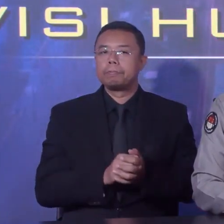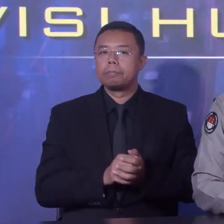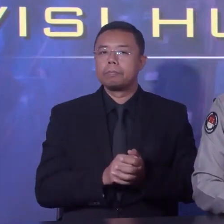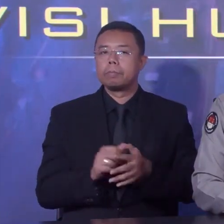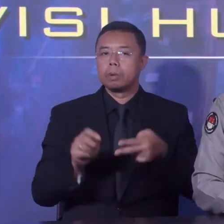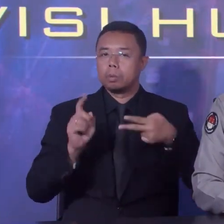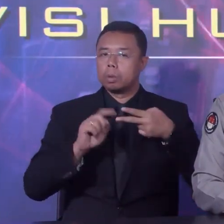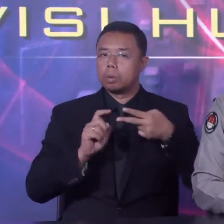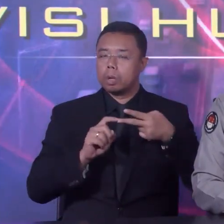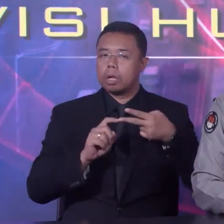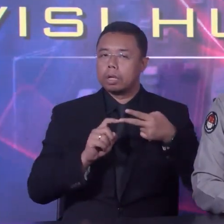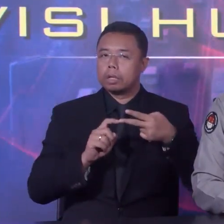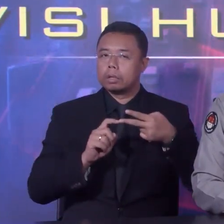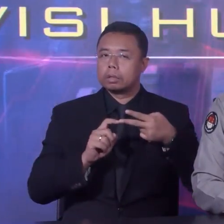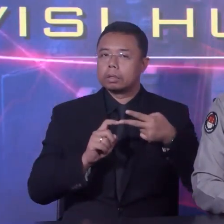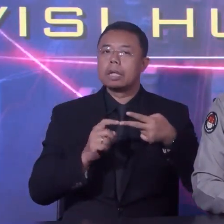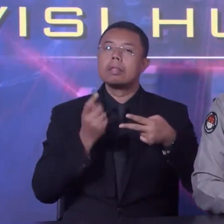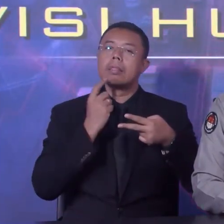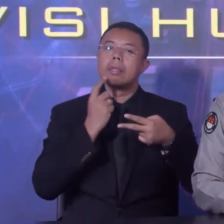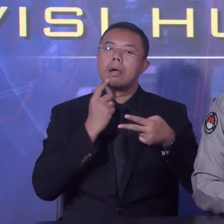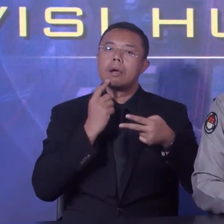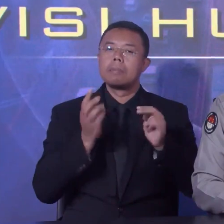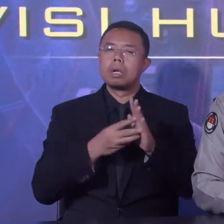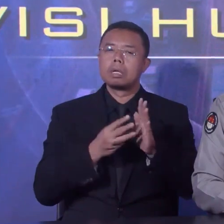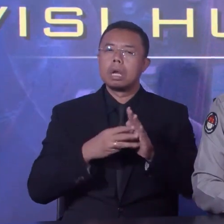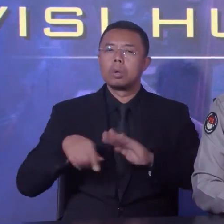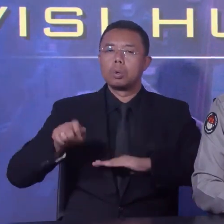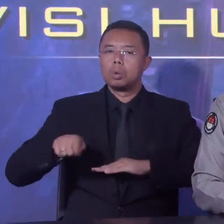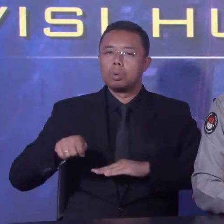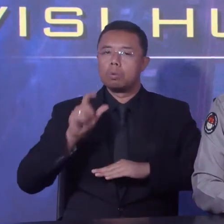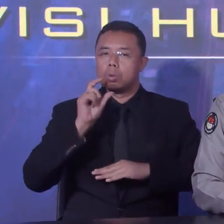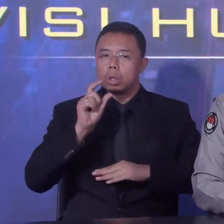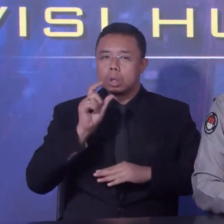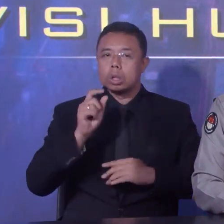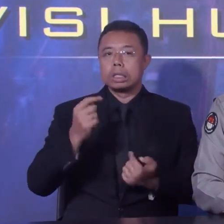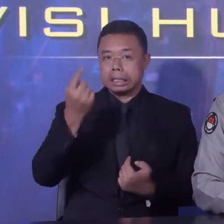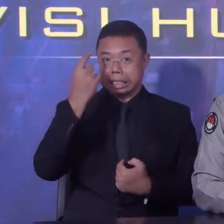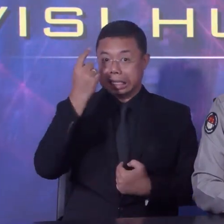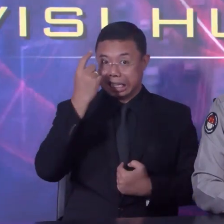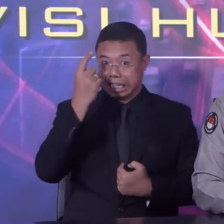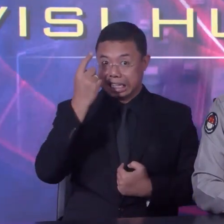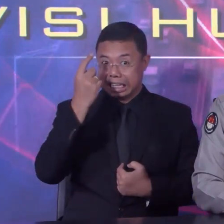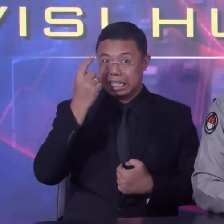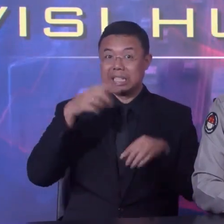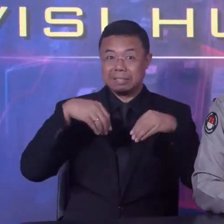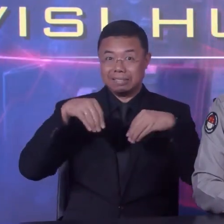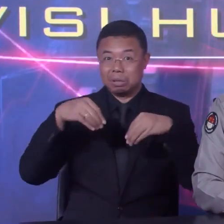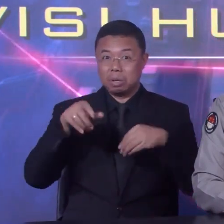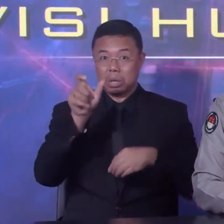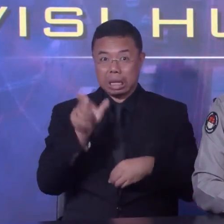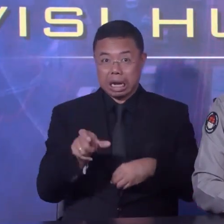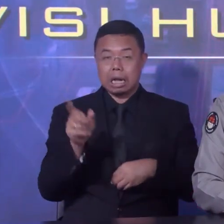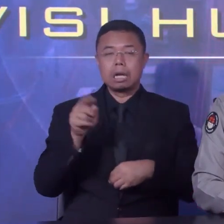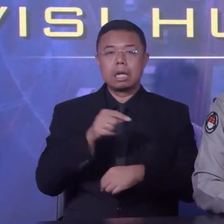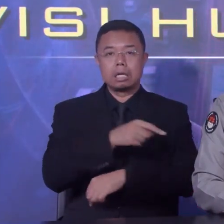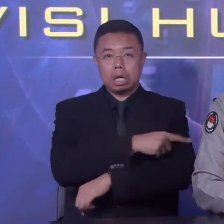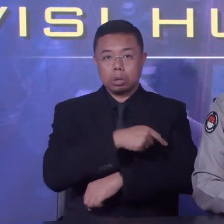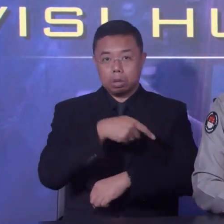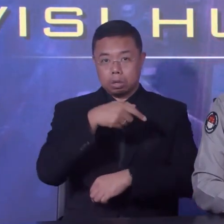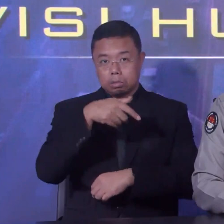yang kedua terkait penanganan hukum terhadap pelaku tppu Pusat